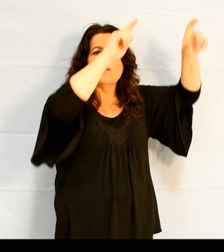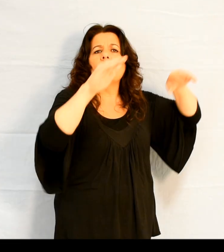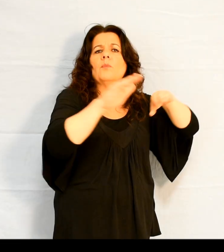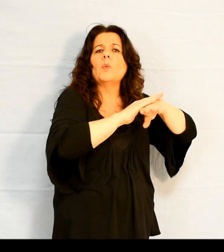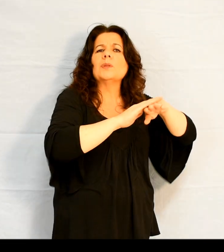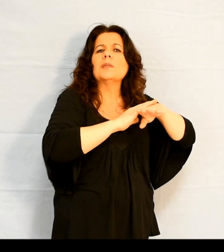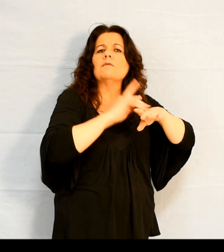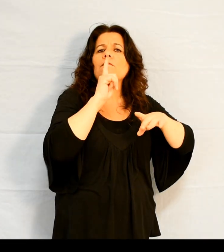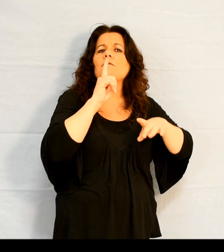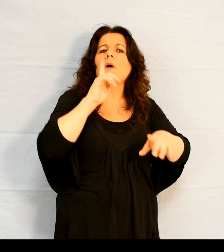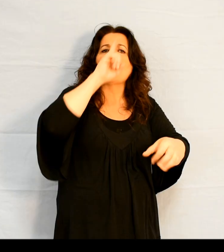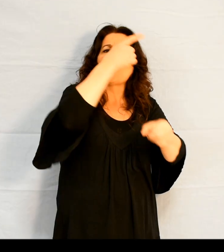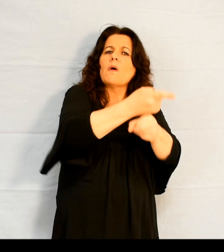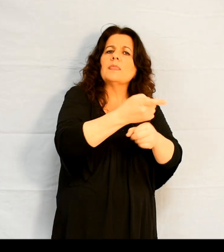condamnation.